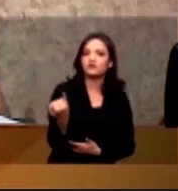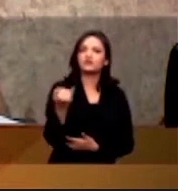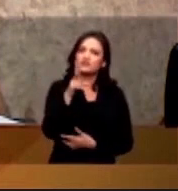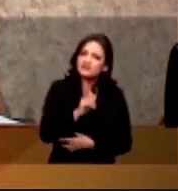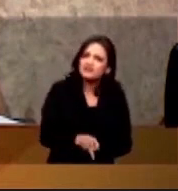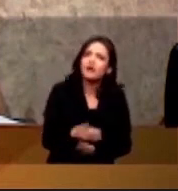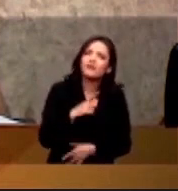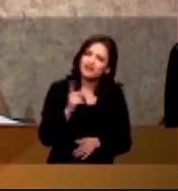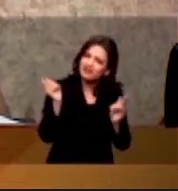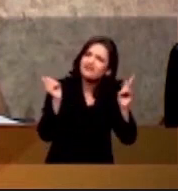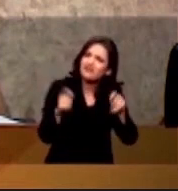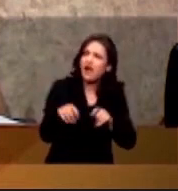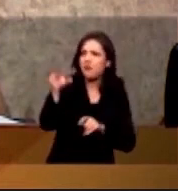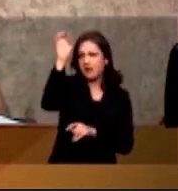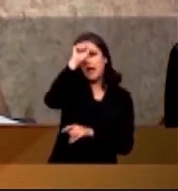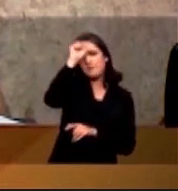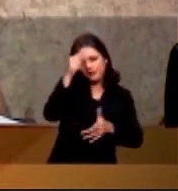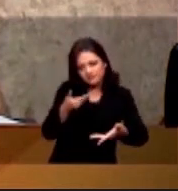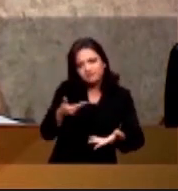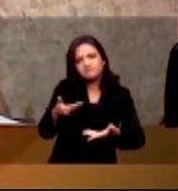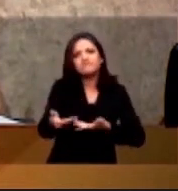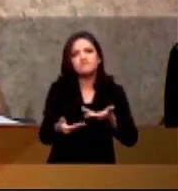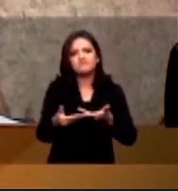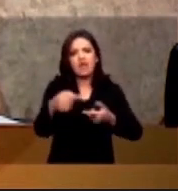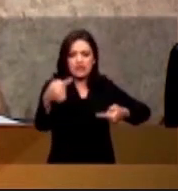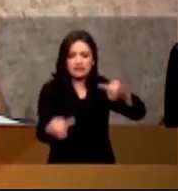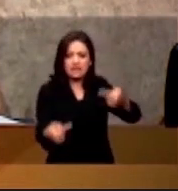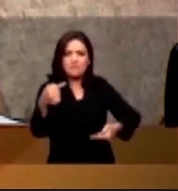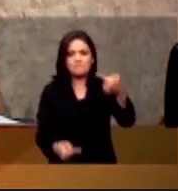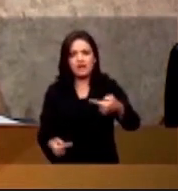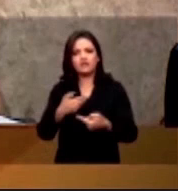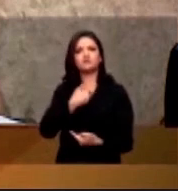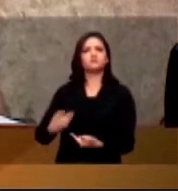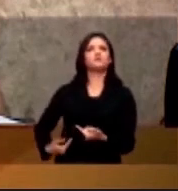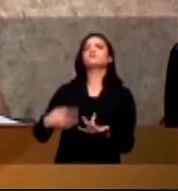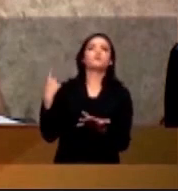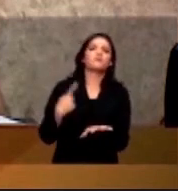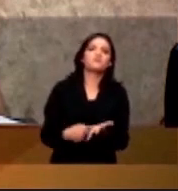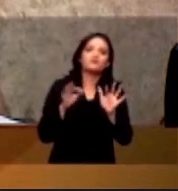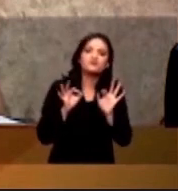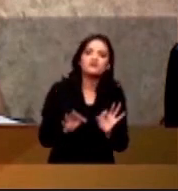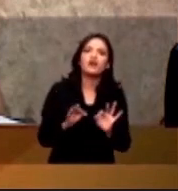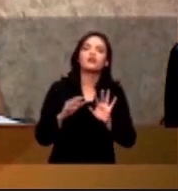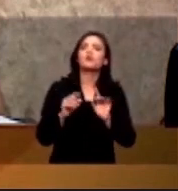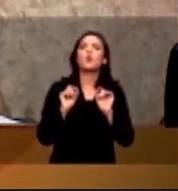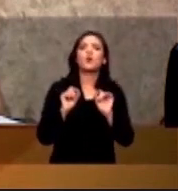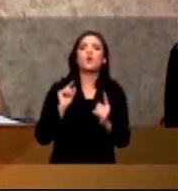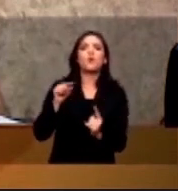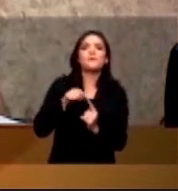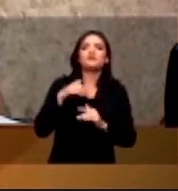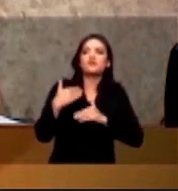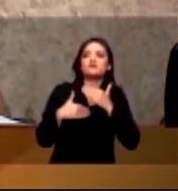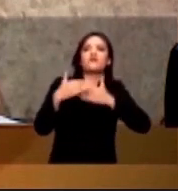para o aprendizado muito para o debate público compromissado como desenvolvimento do país